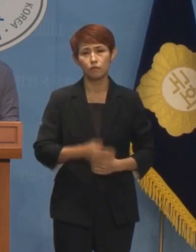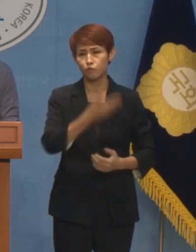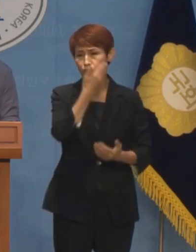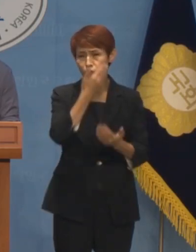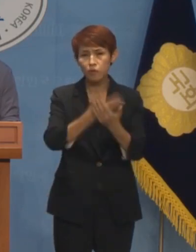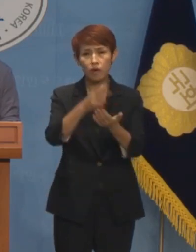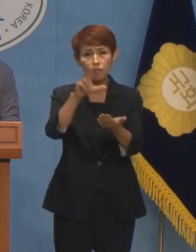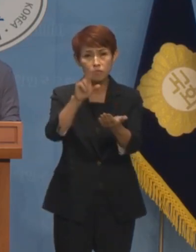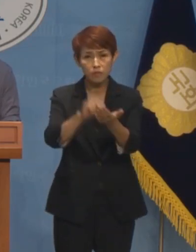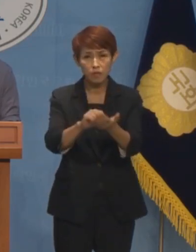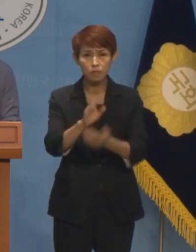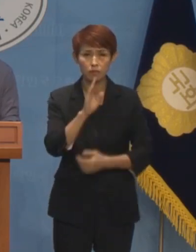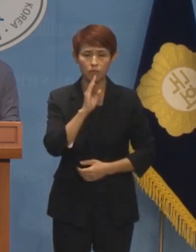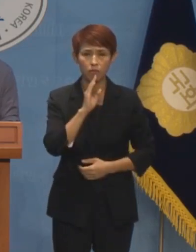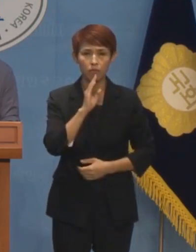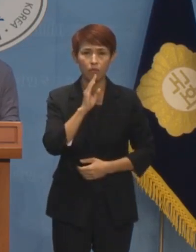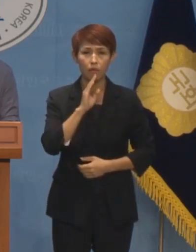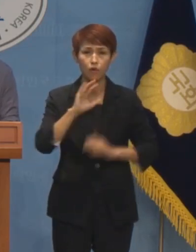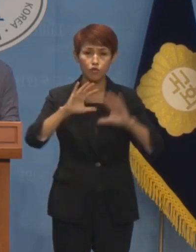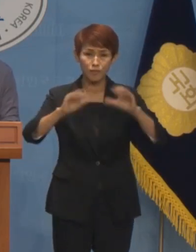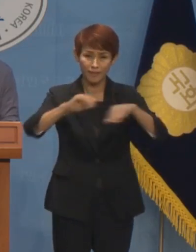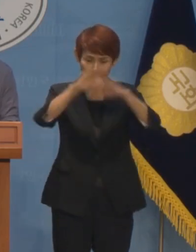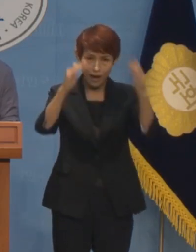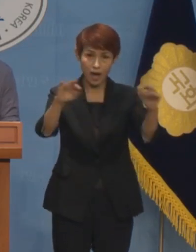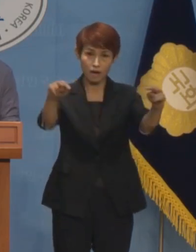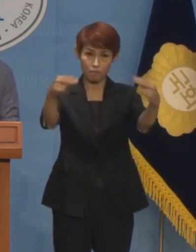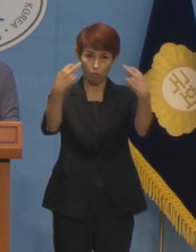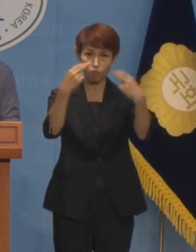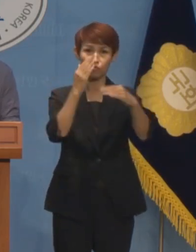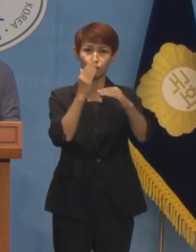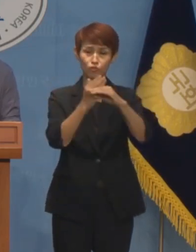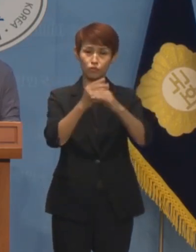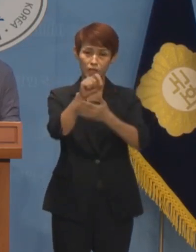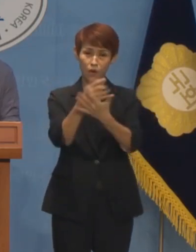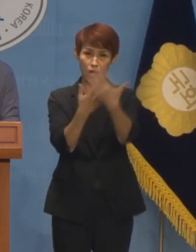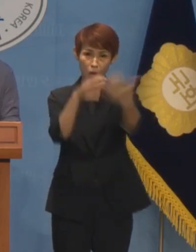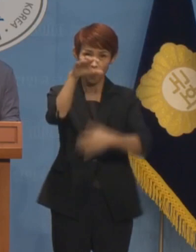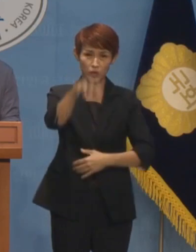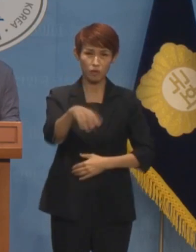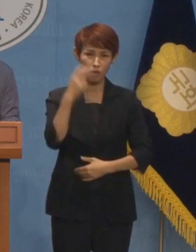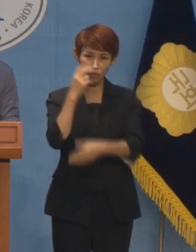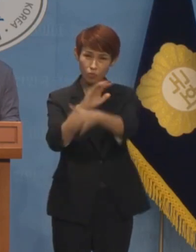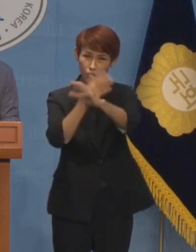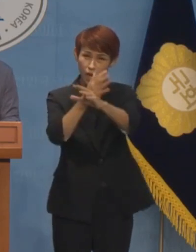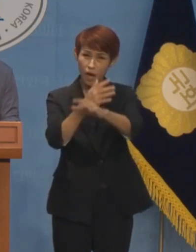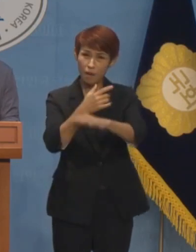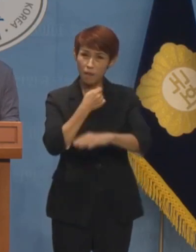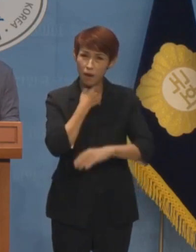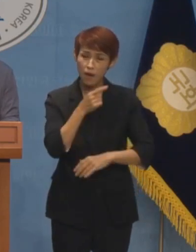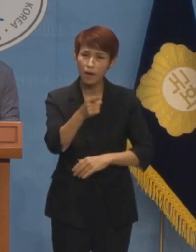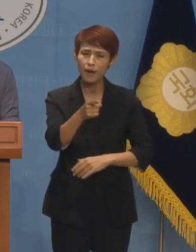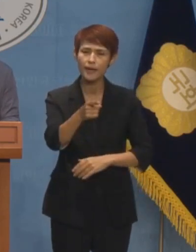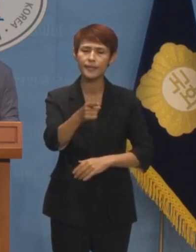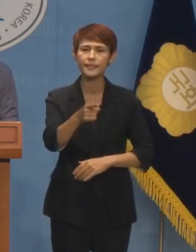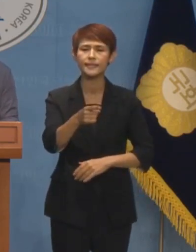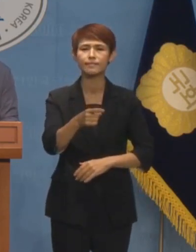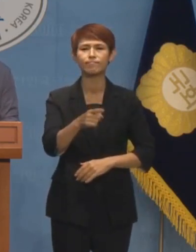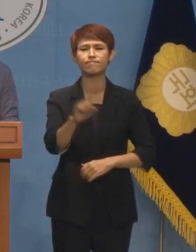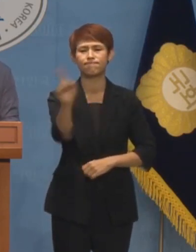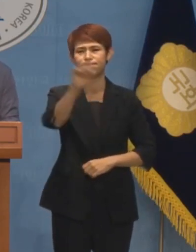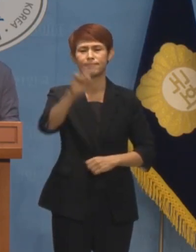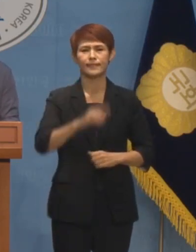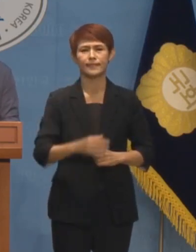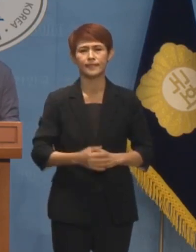중차대한 문제를 두고 전 국민이 지켜보고 있는 기자회견장에서 농담 따먹기나 다를 바 없는 이